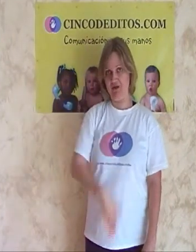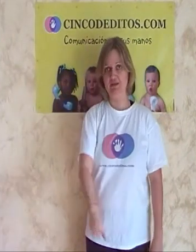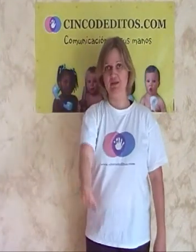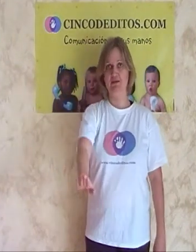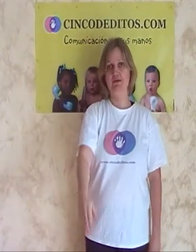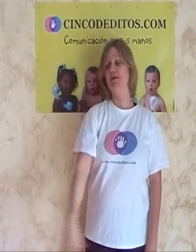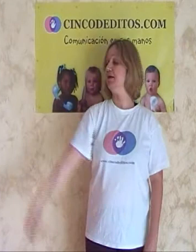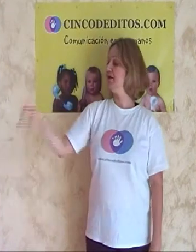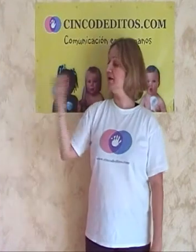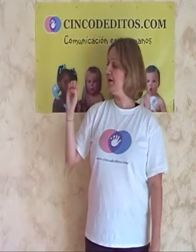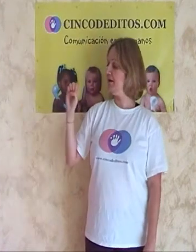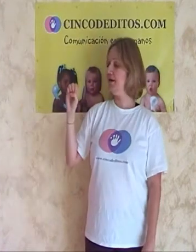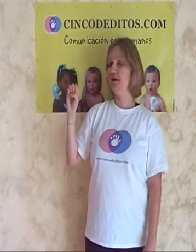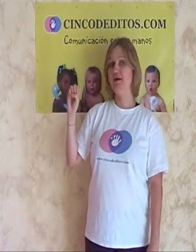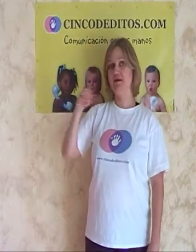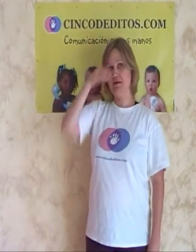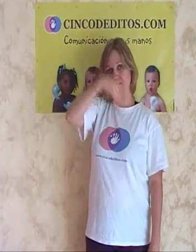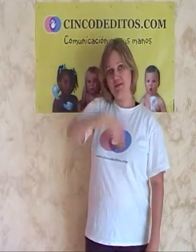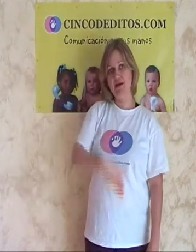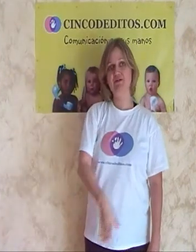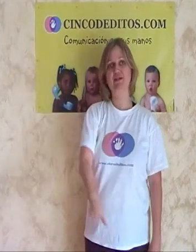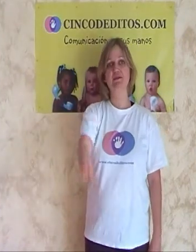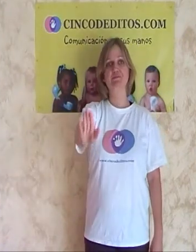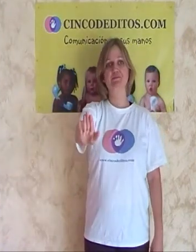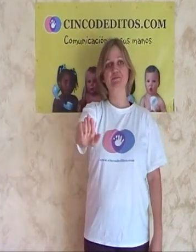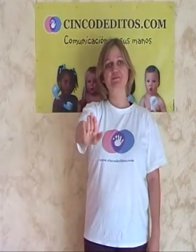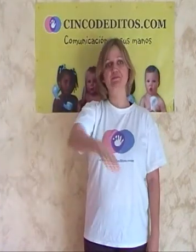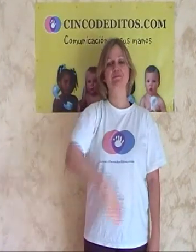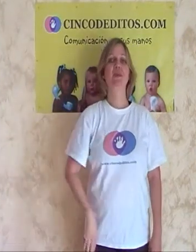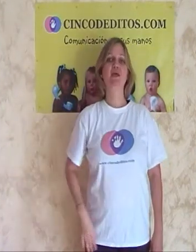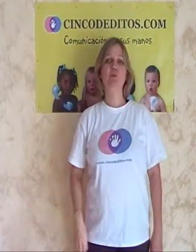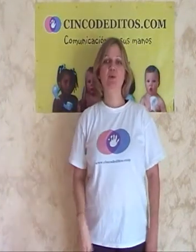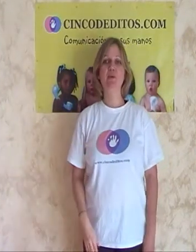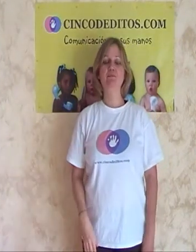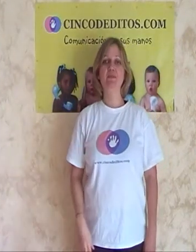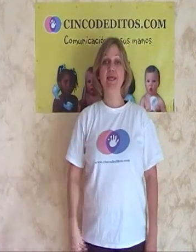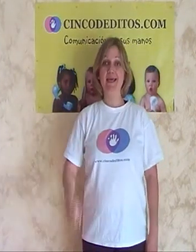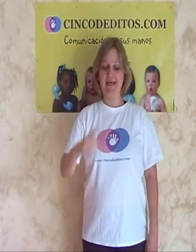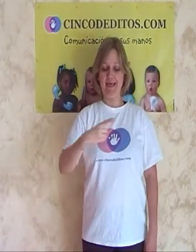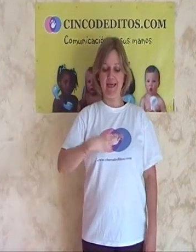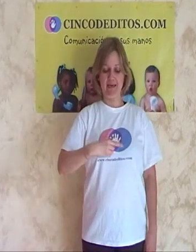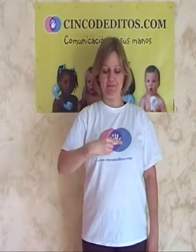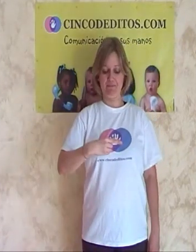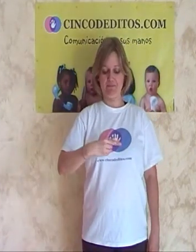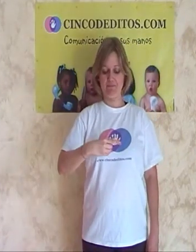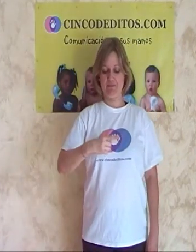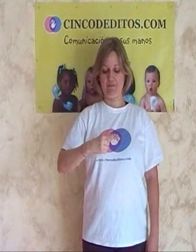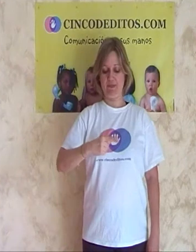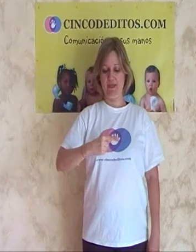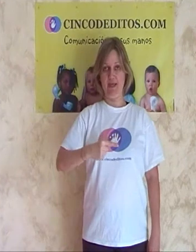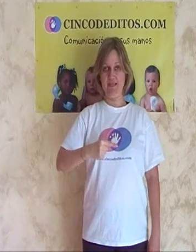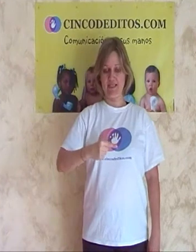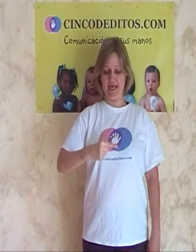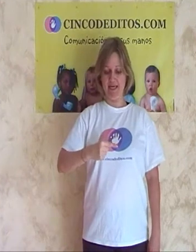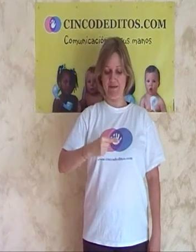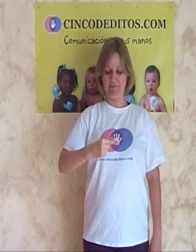elefante. E de elefante. Muy bien. G. Esta es la G.